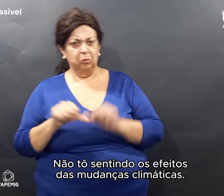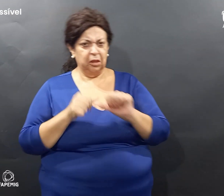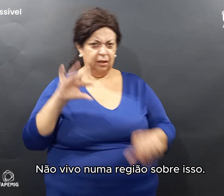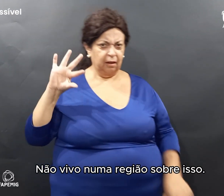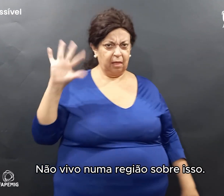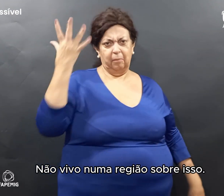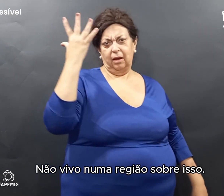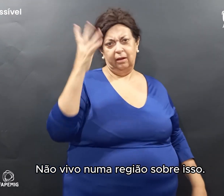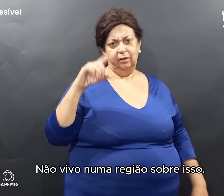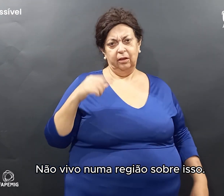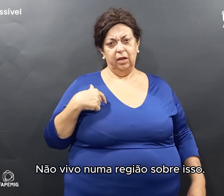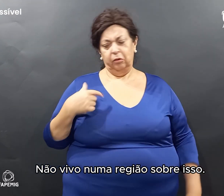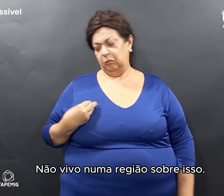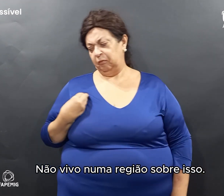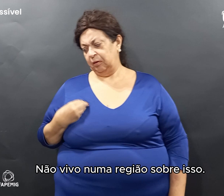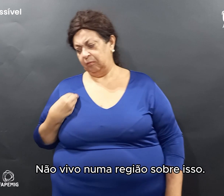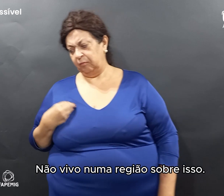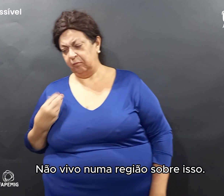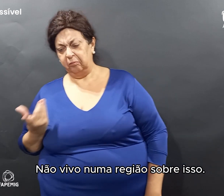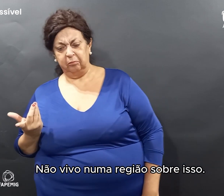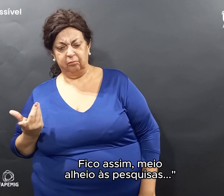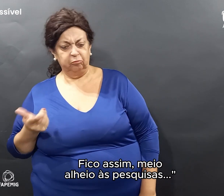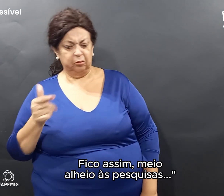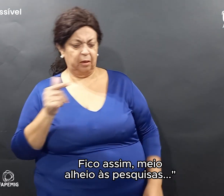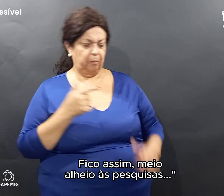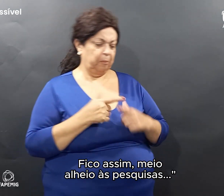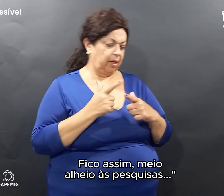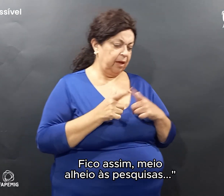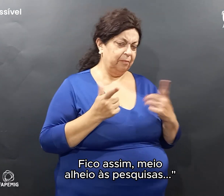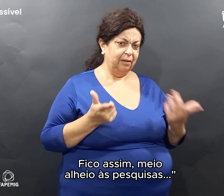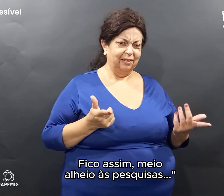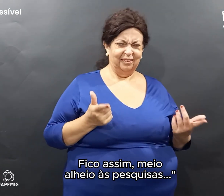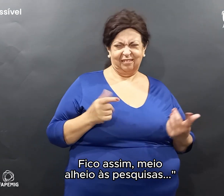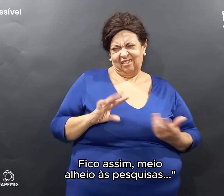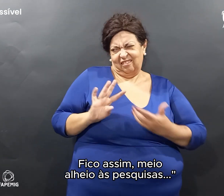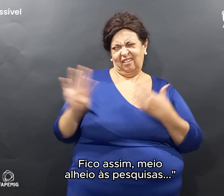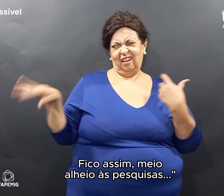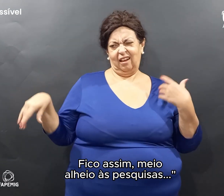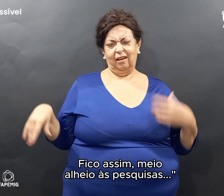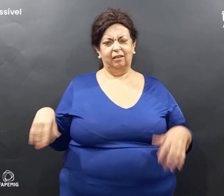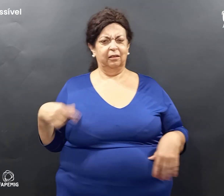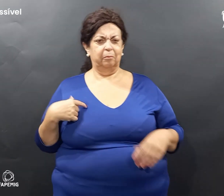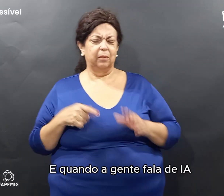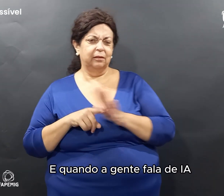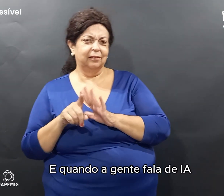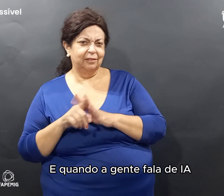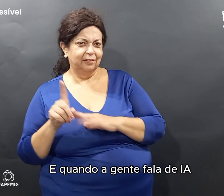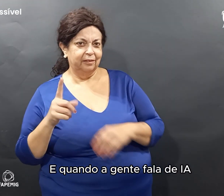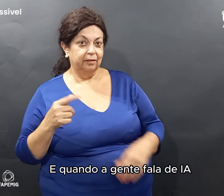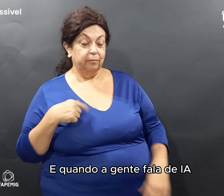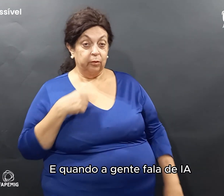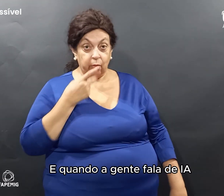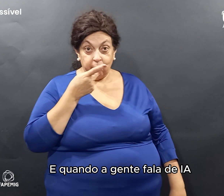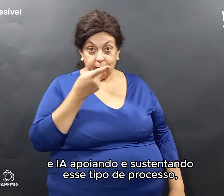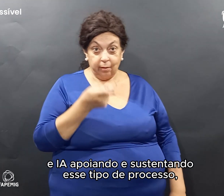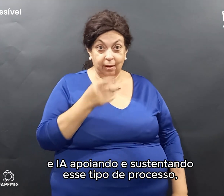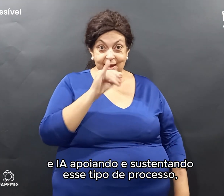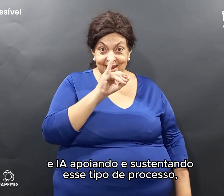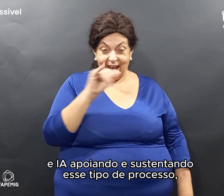não vivo numa região sobre isso, fico, assim, meio alheio às pesquisas. E quando a gente fala de IA, e IA